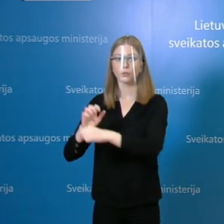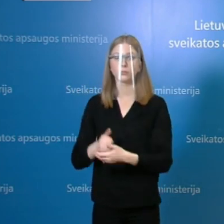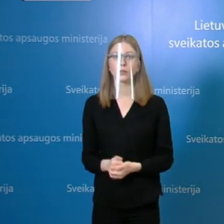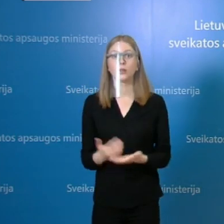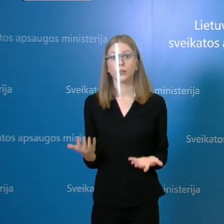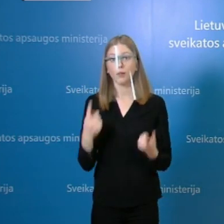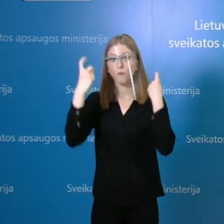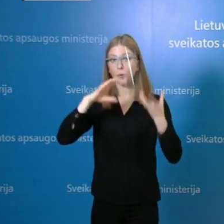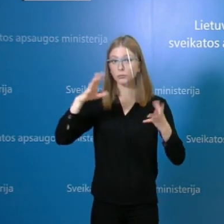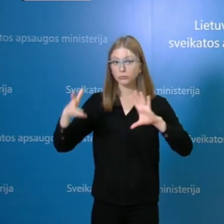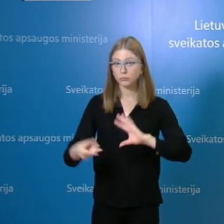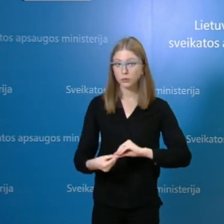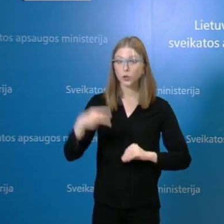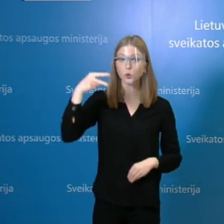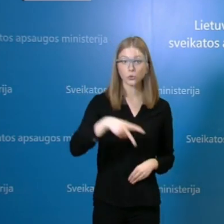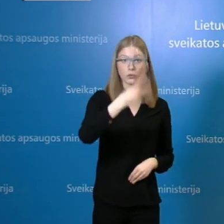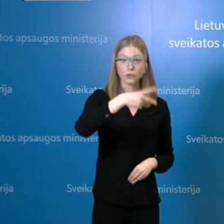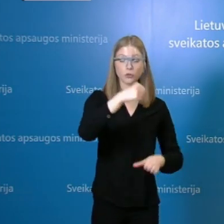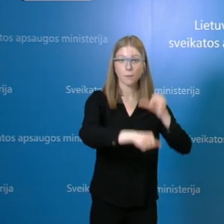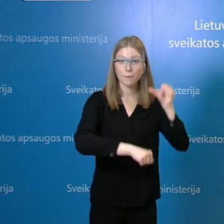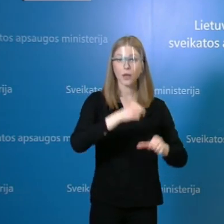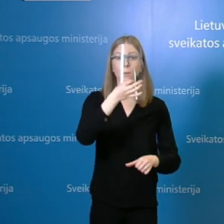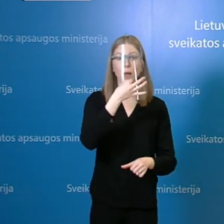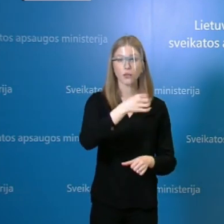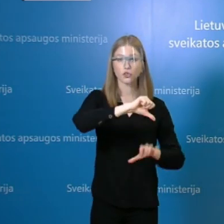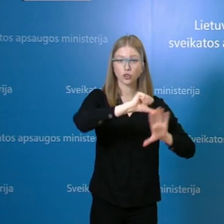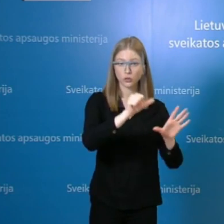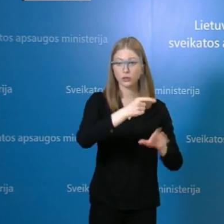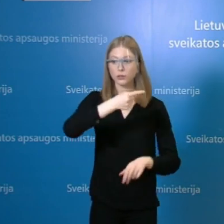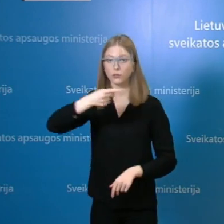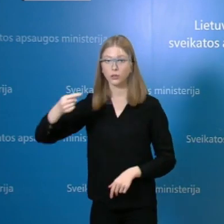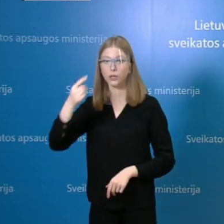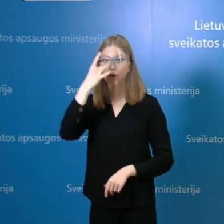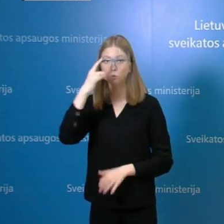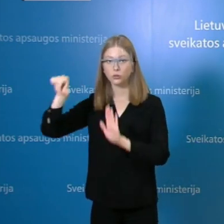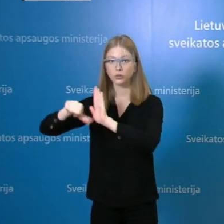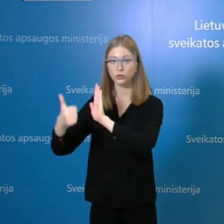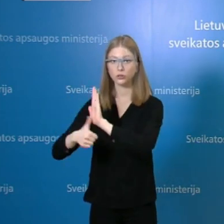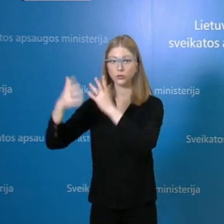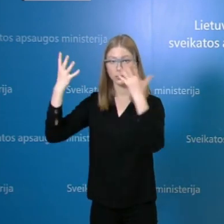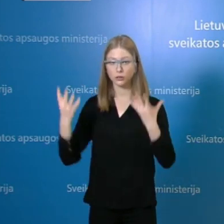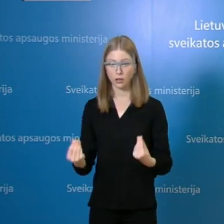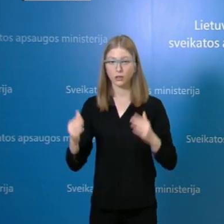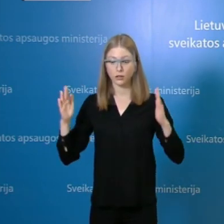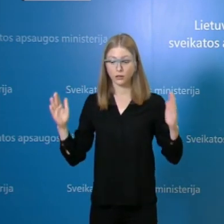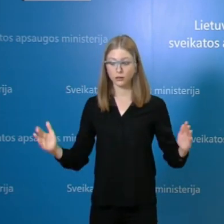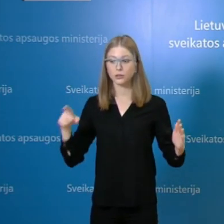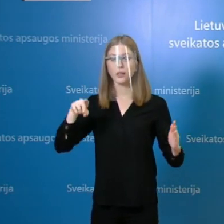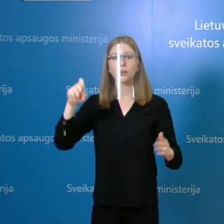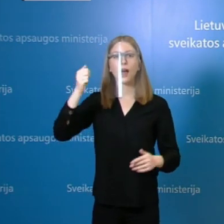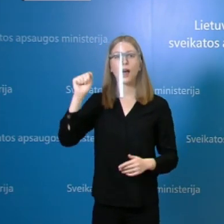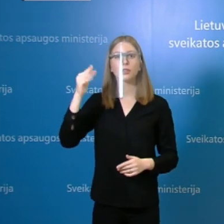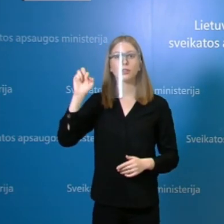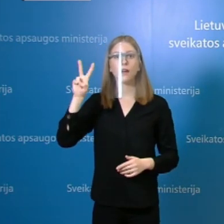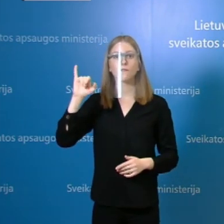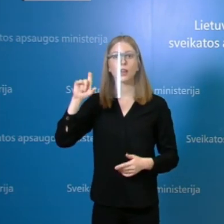Apibendrintai, nuo 2020 metų balandžio 26 dienos iki gegužės 16 Antavilių pensionate užregistruota